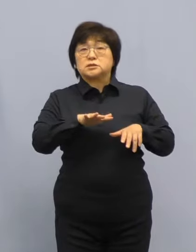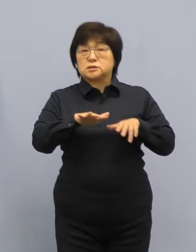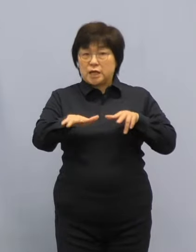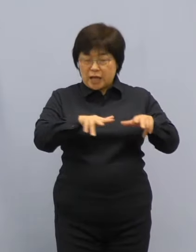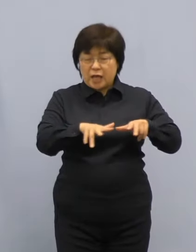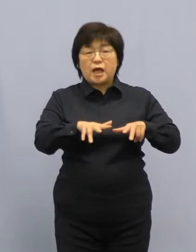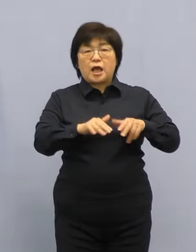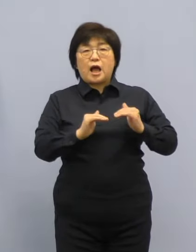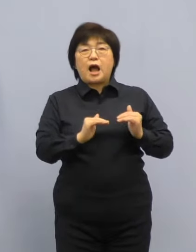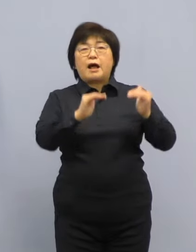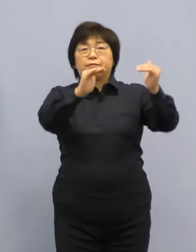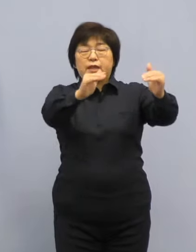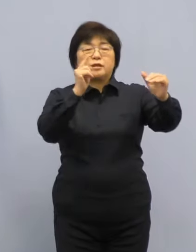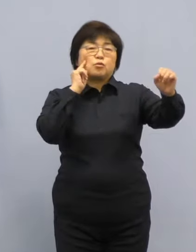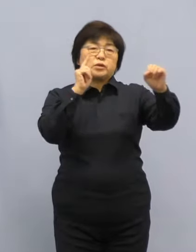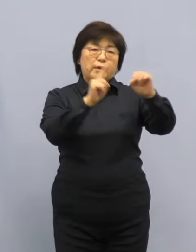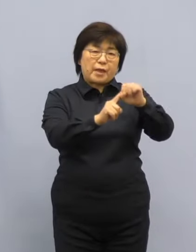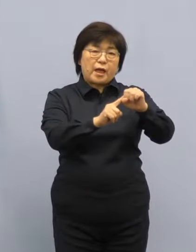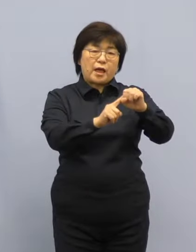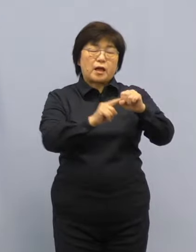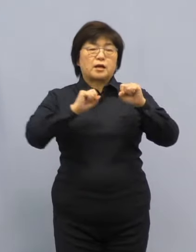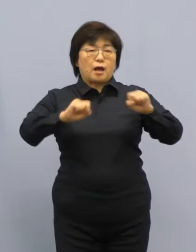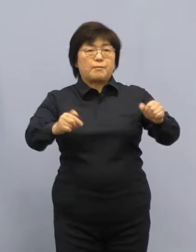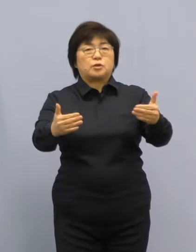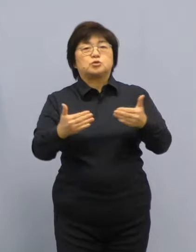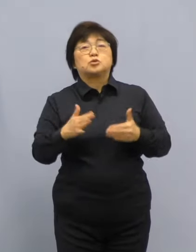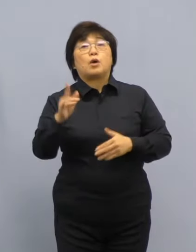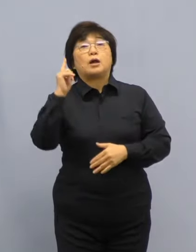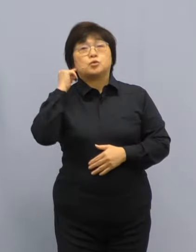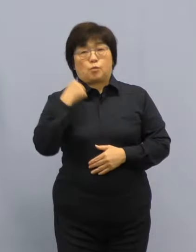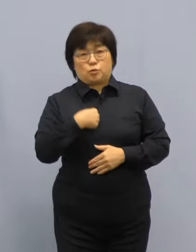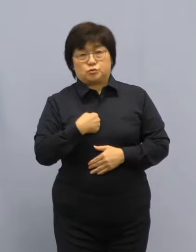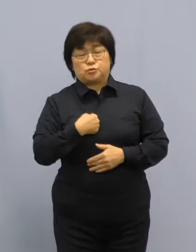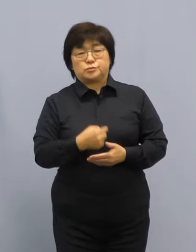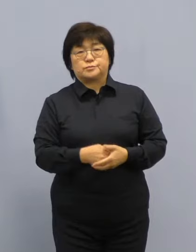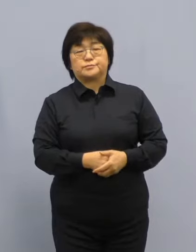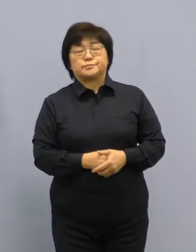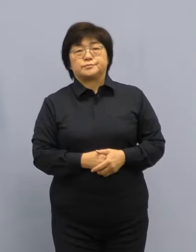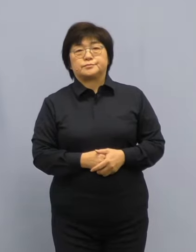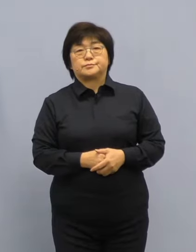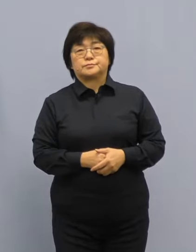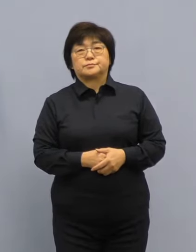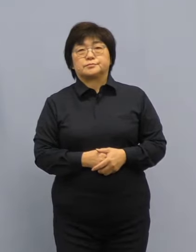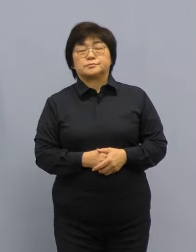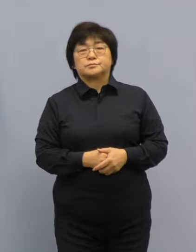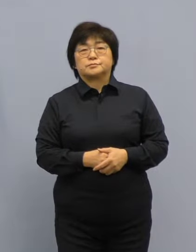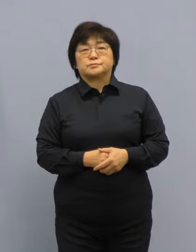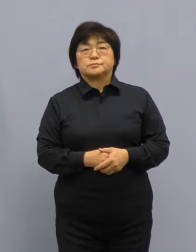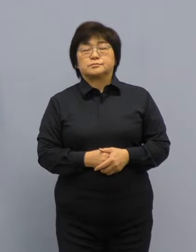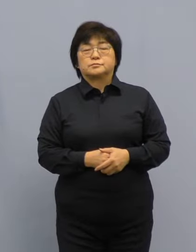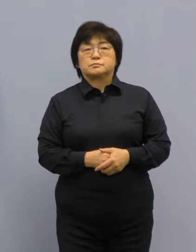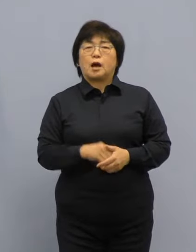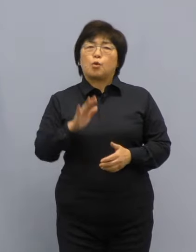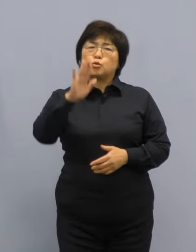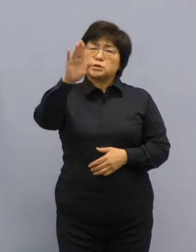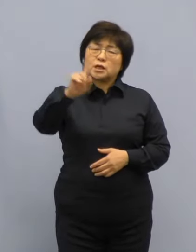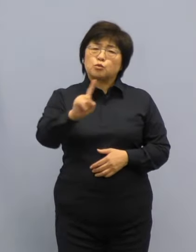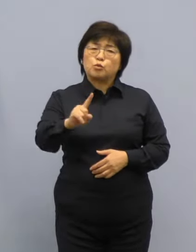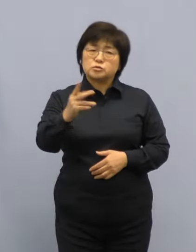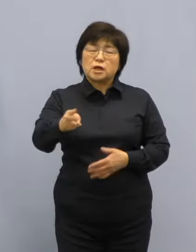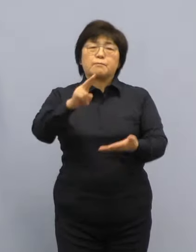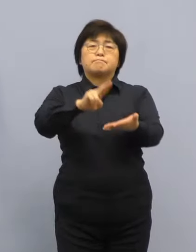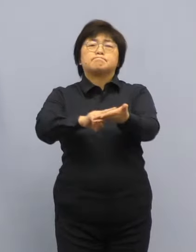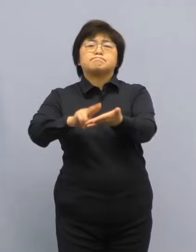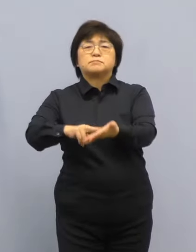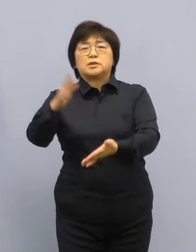ということをしていかなくてはいけないと思っておりますので、しっかりそれはこの先どうとかいう決まったことはございませんけれども、その